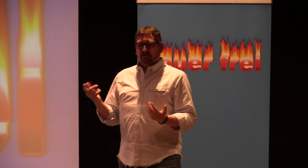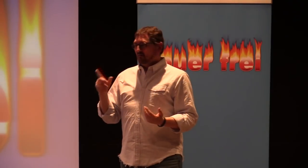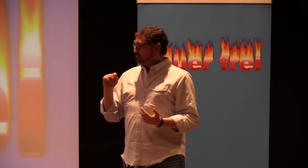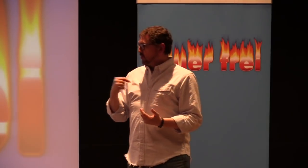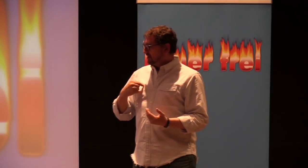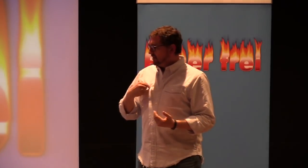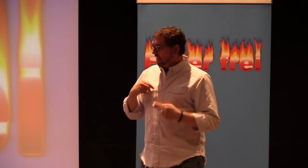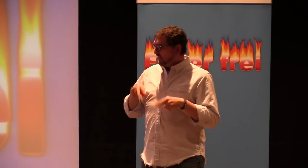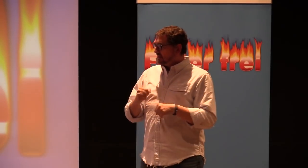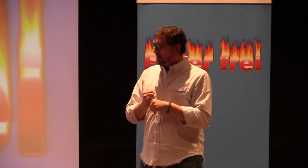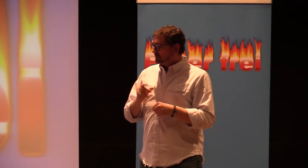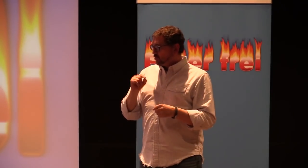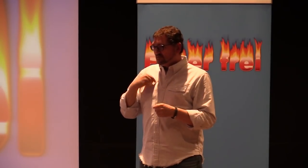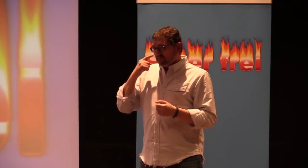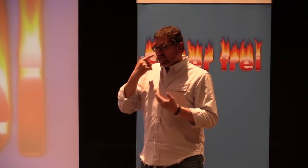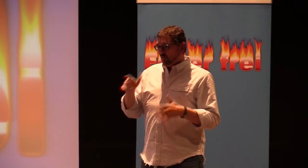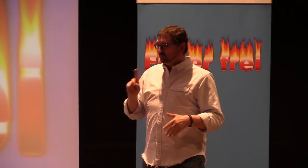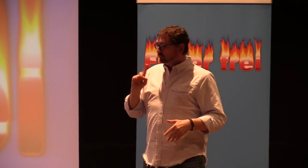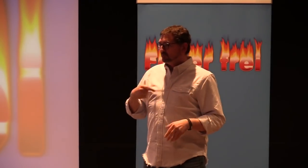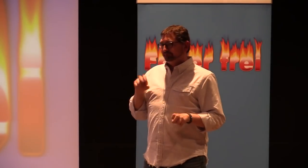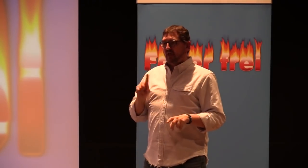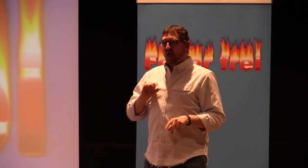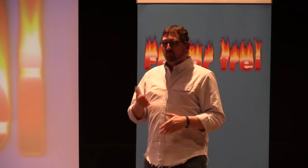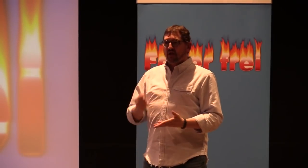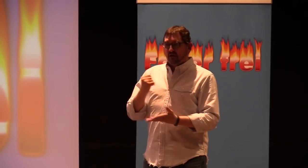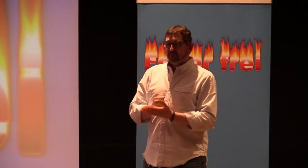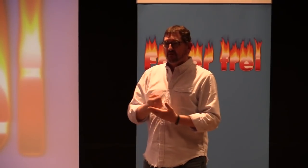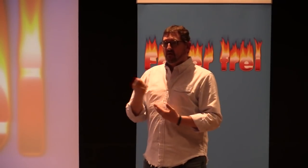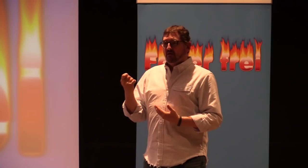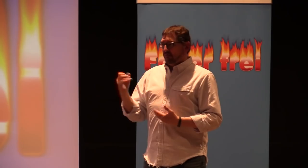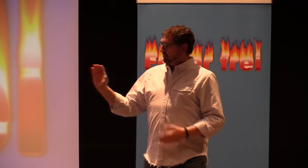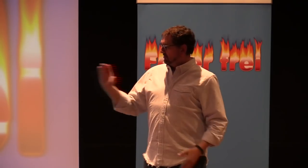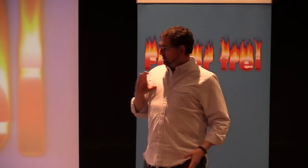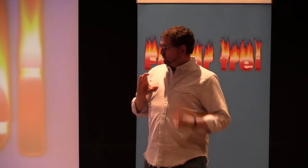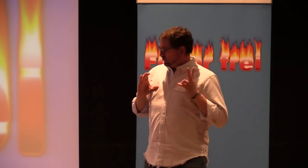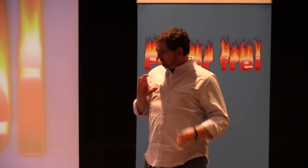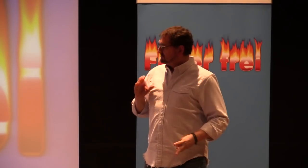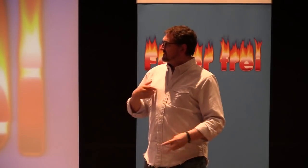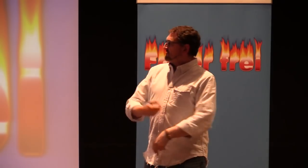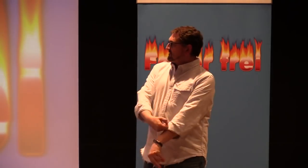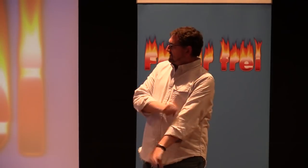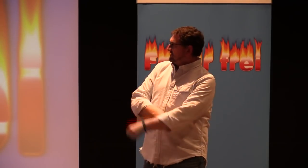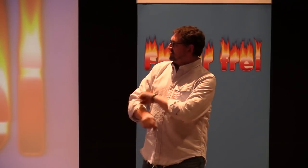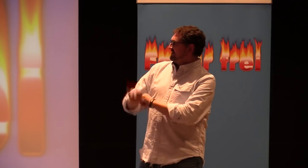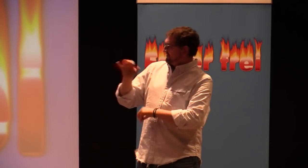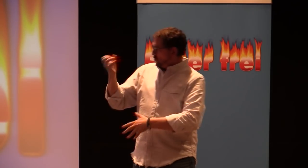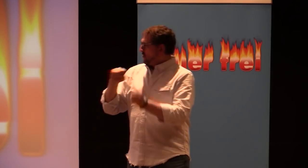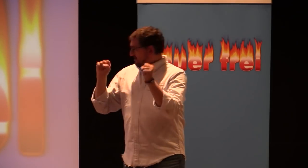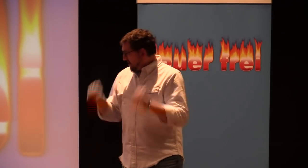Jetzt meine Frage, wie kann man denn die Jugend dazu motivieren, ein Ehrenamt zu bekleiden? Geht